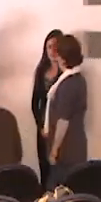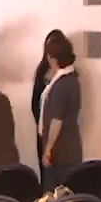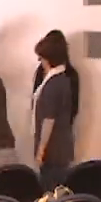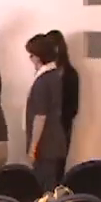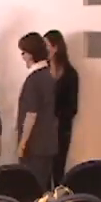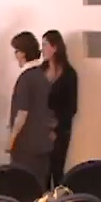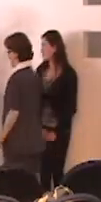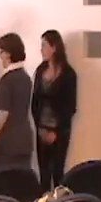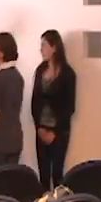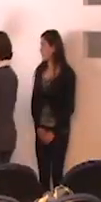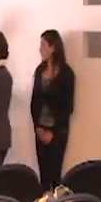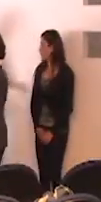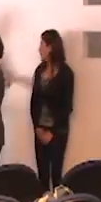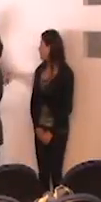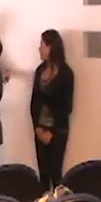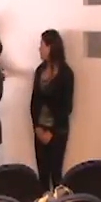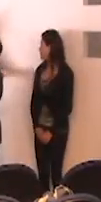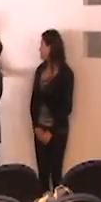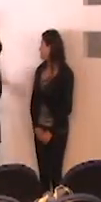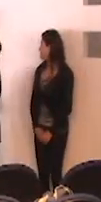Down. Sí.